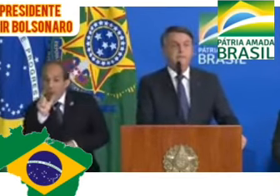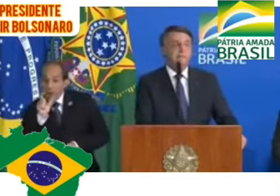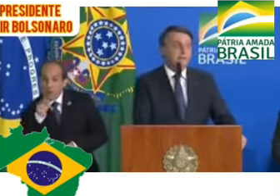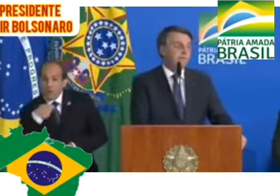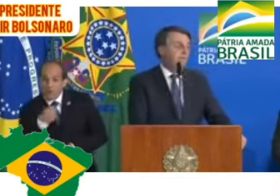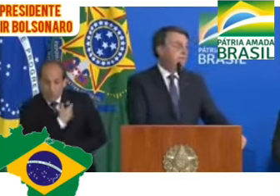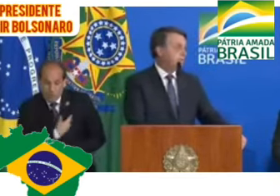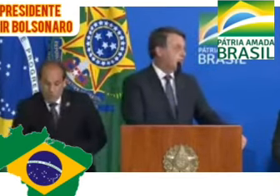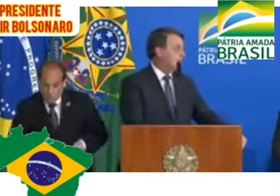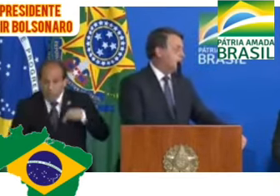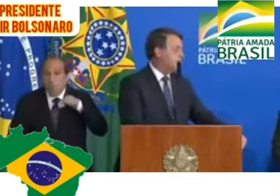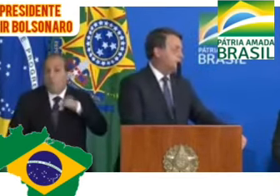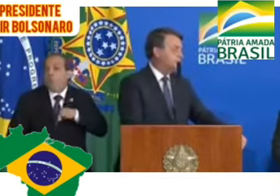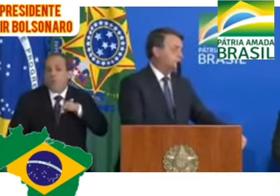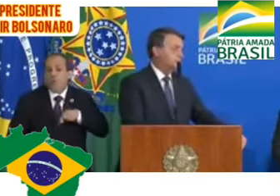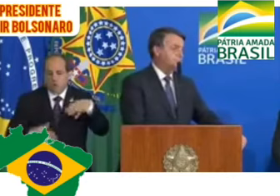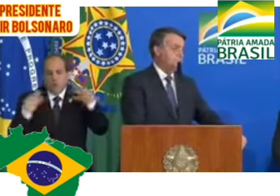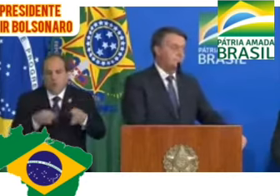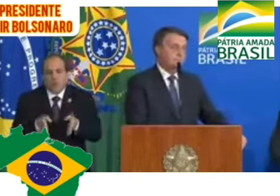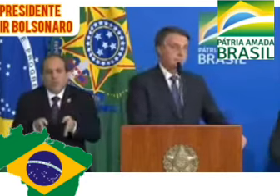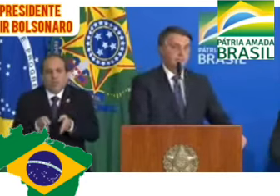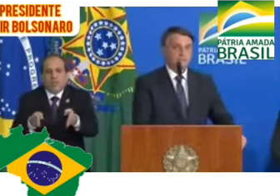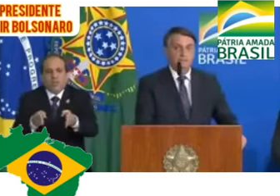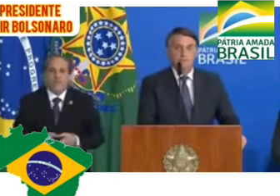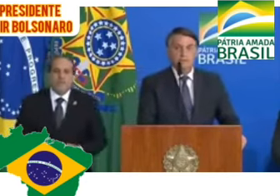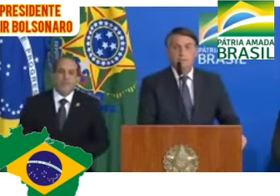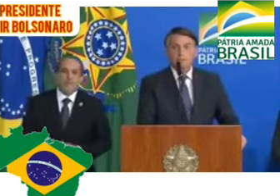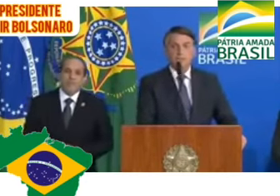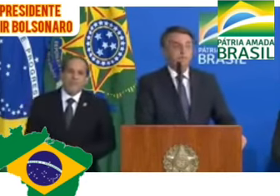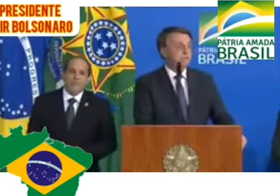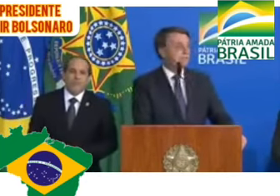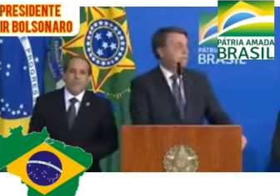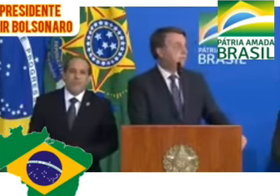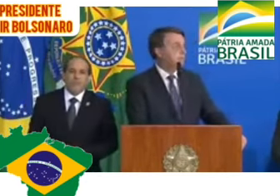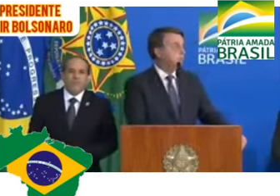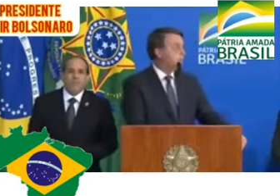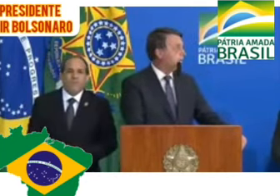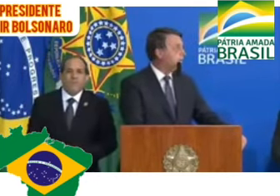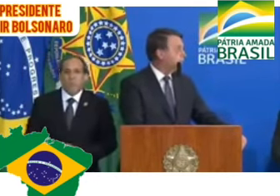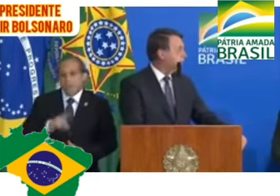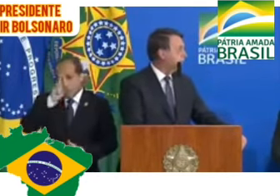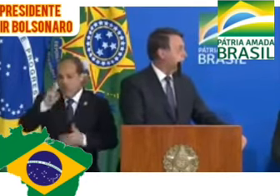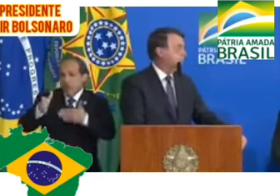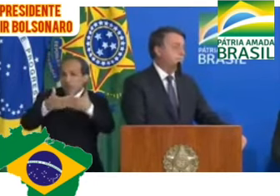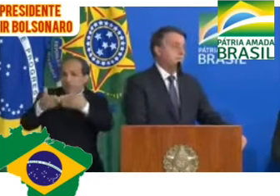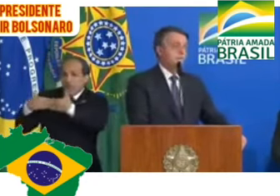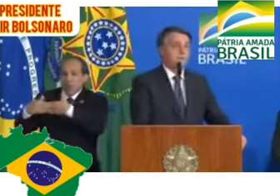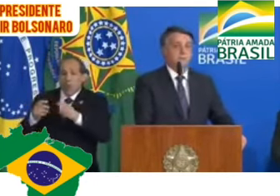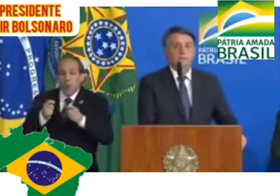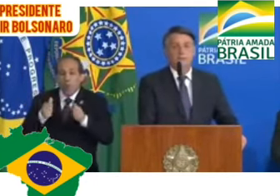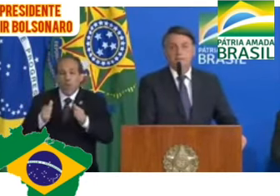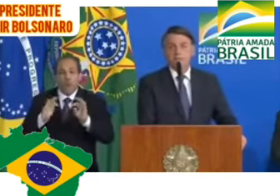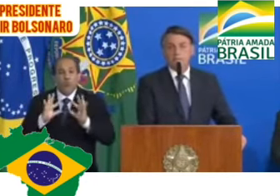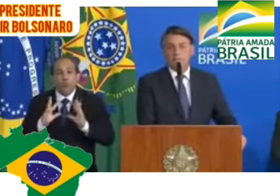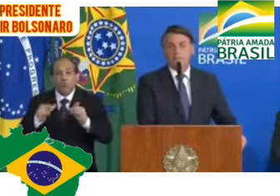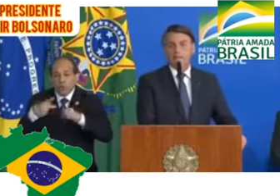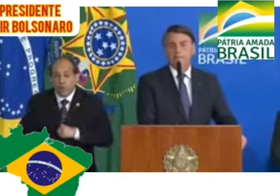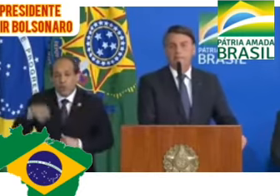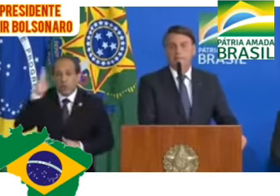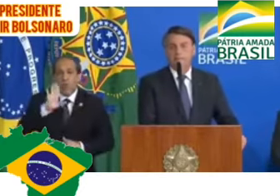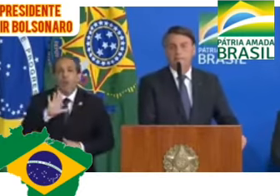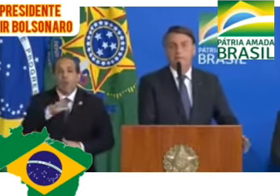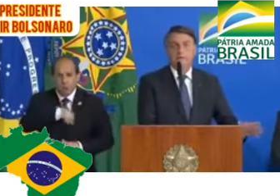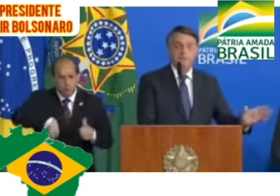todo fala, estava no caminho certo. Enquanto se fechava quase tudo no Brasil, nós aqui